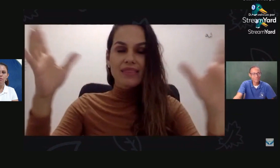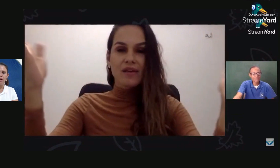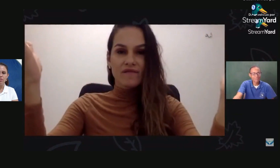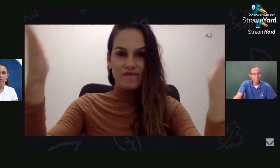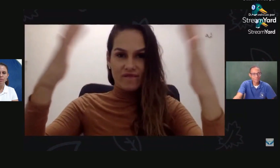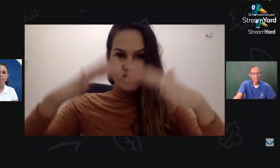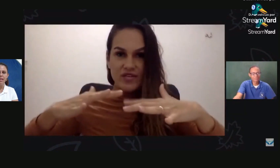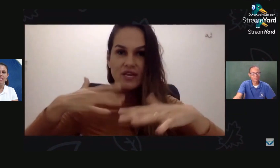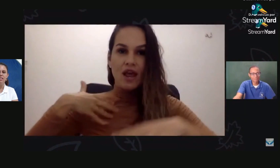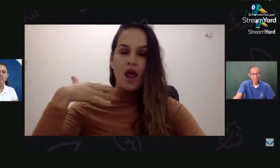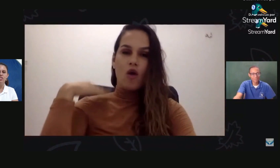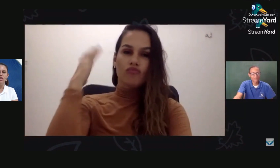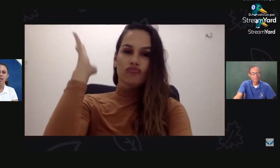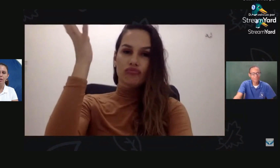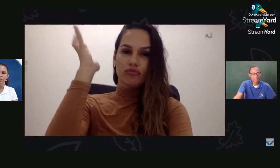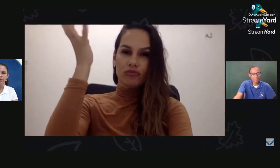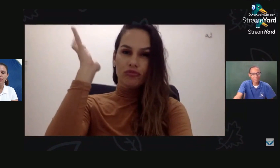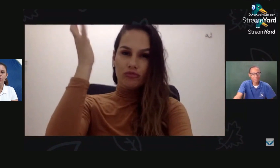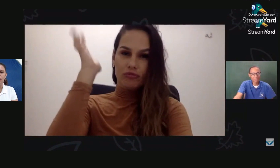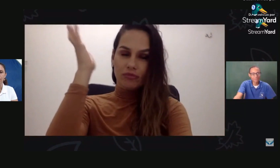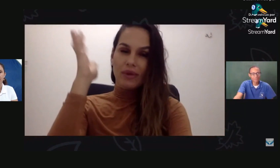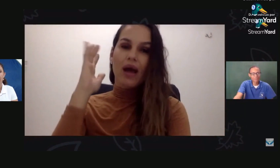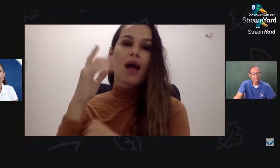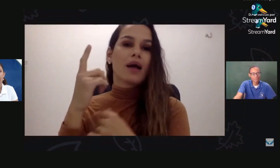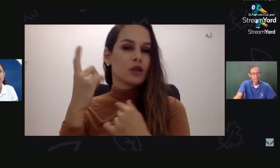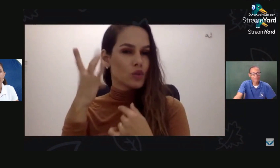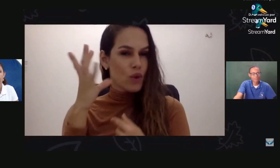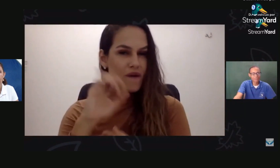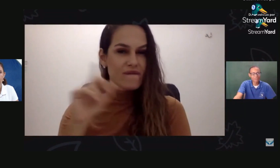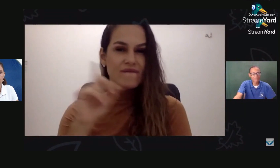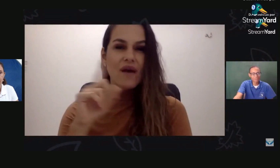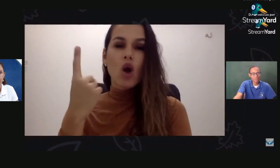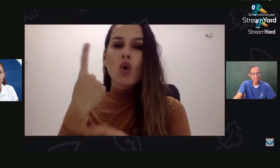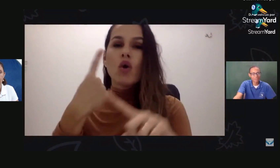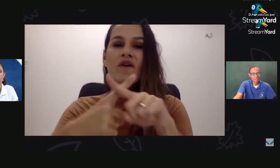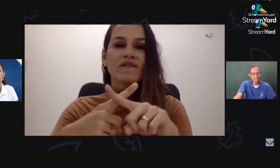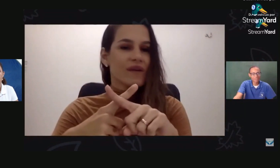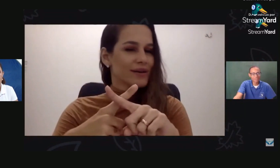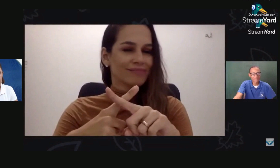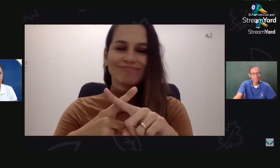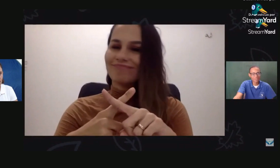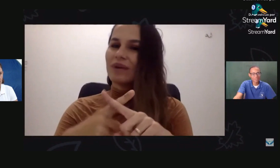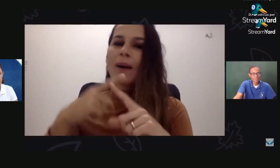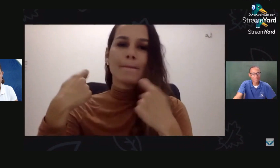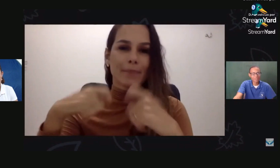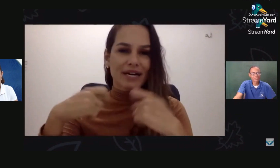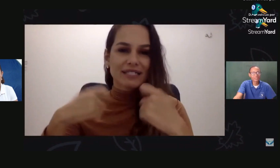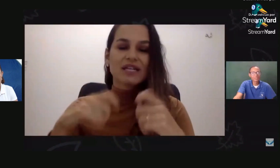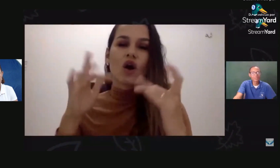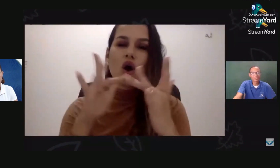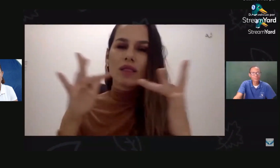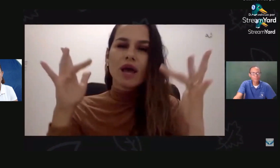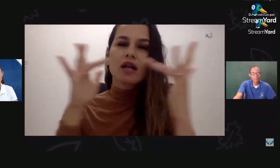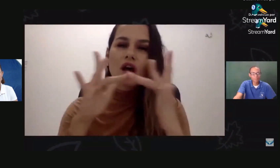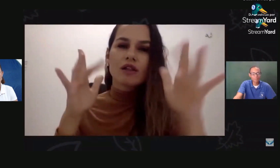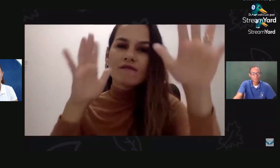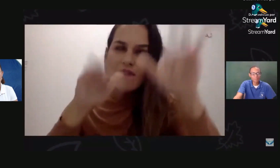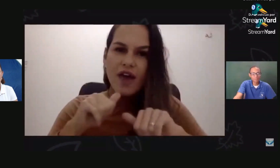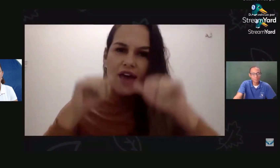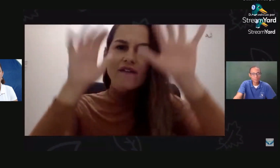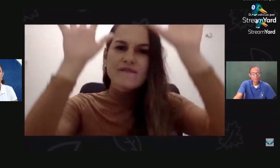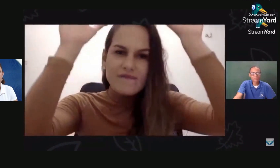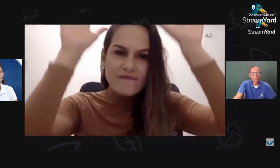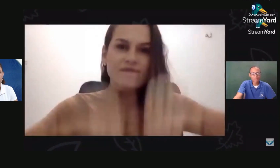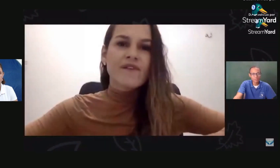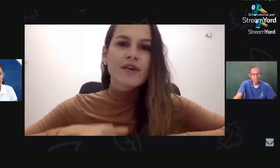combino, converso com famílias, chamo, né, em eventos, por exemplo, e mostro isso. Que não é fácil a vida do